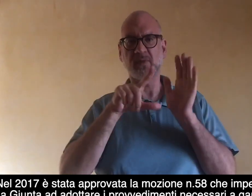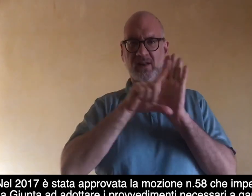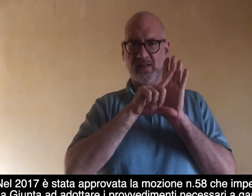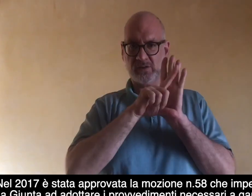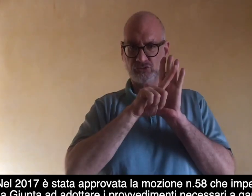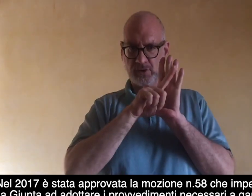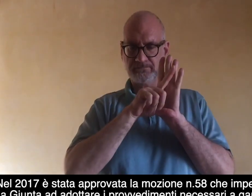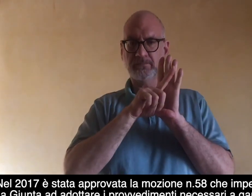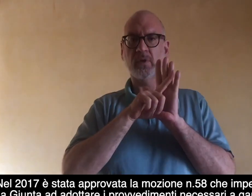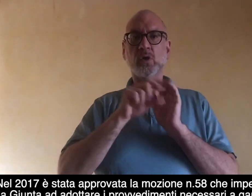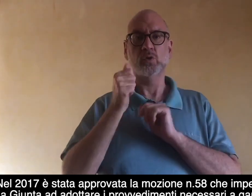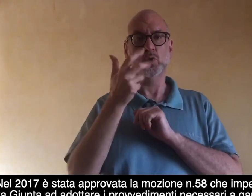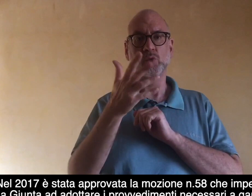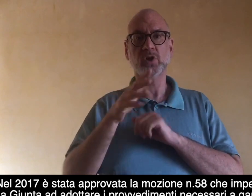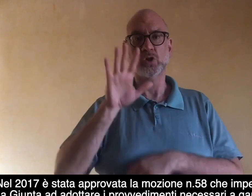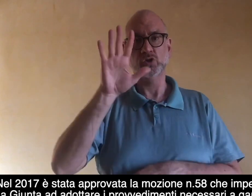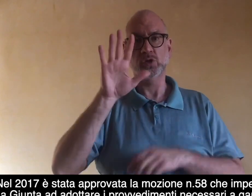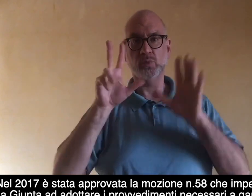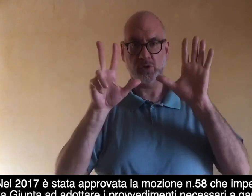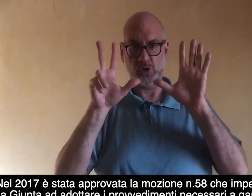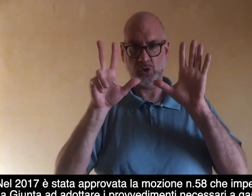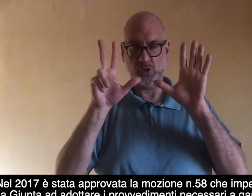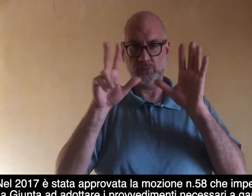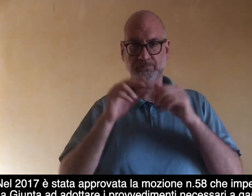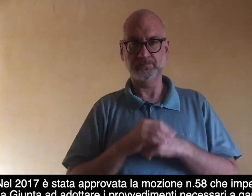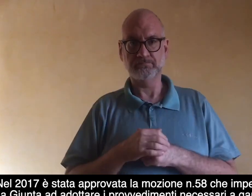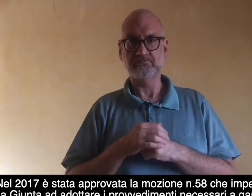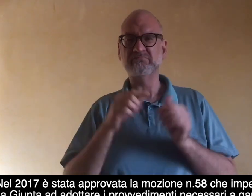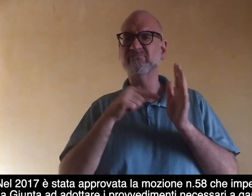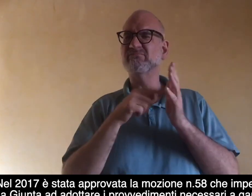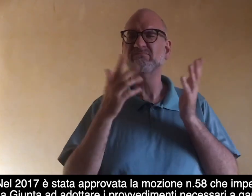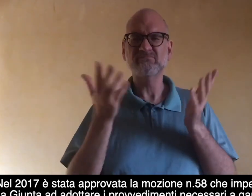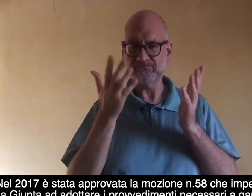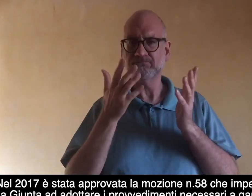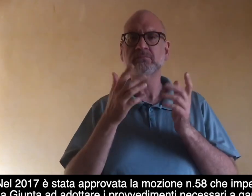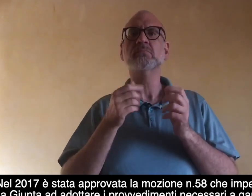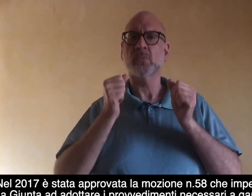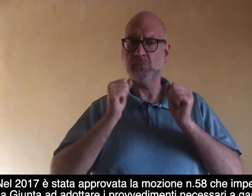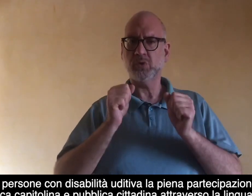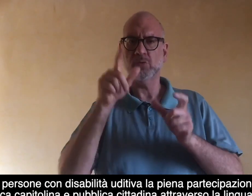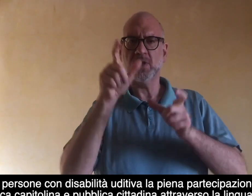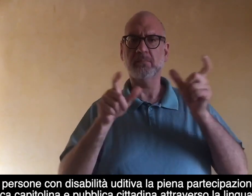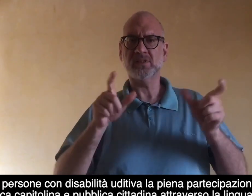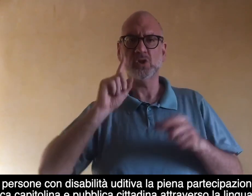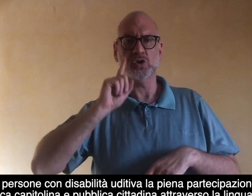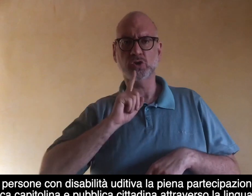ad adottare dei provvedimenti necessari per garantire alle persone sorde la